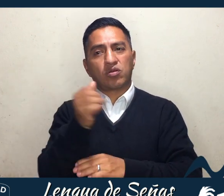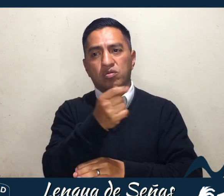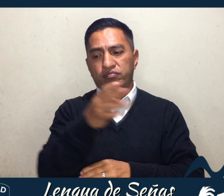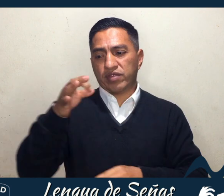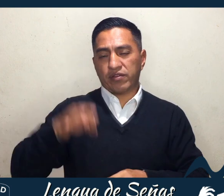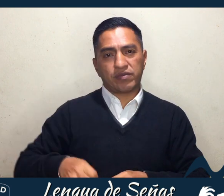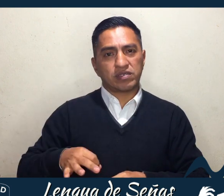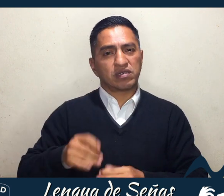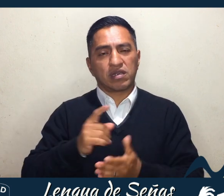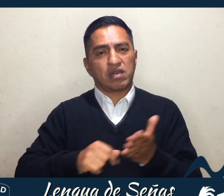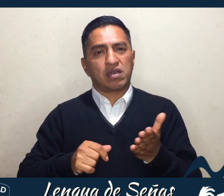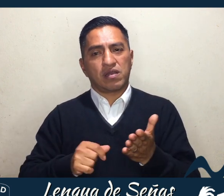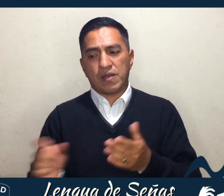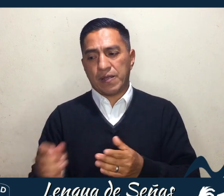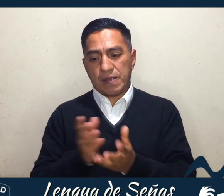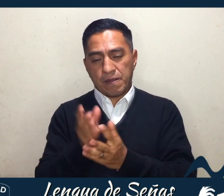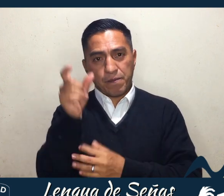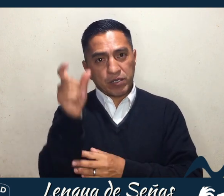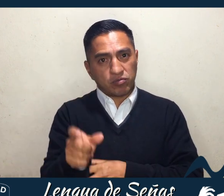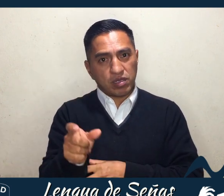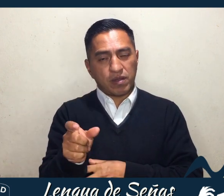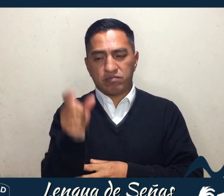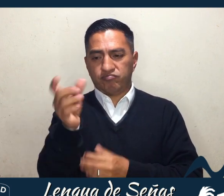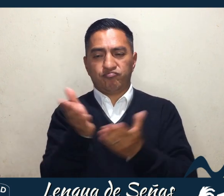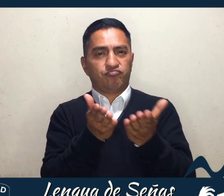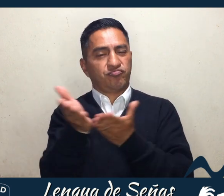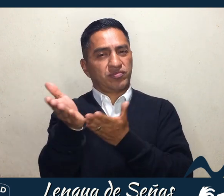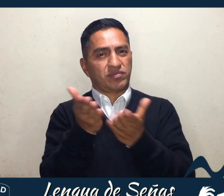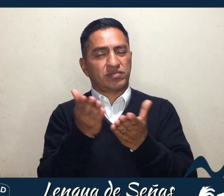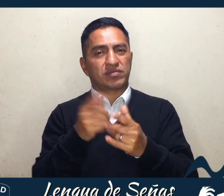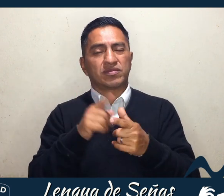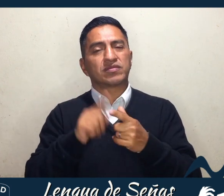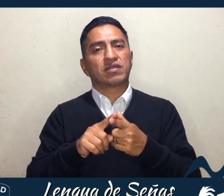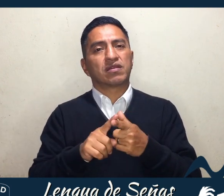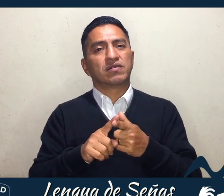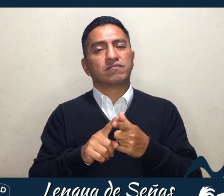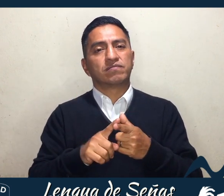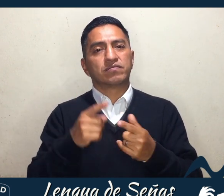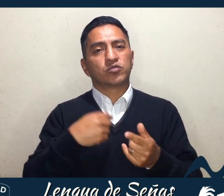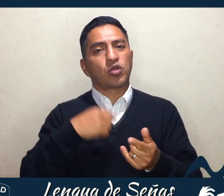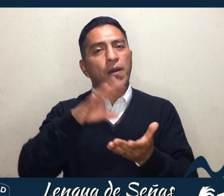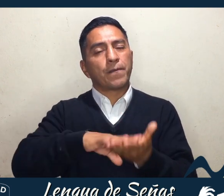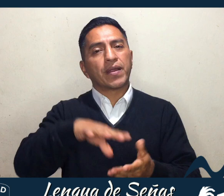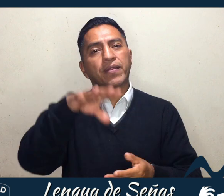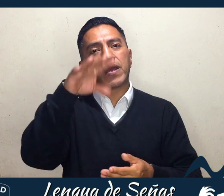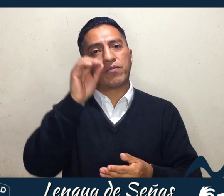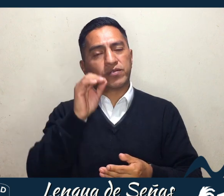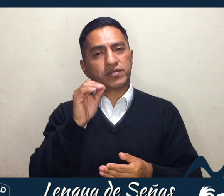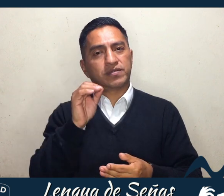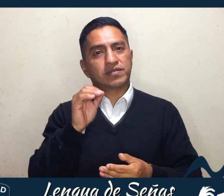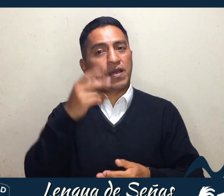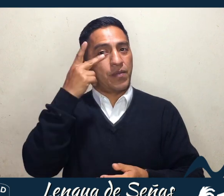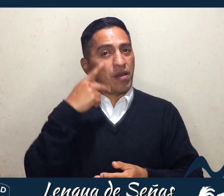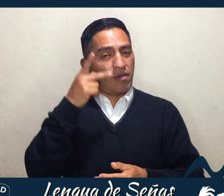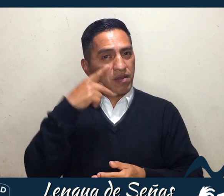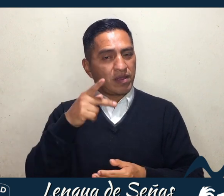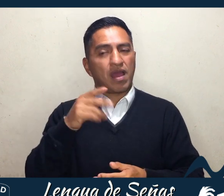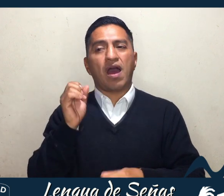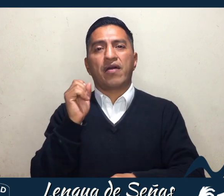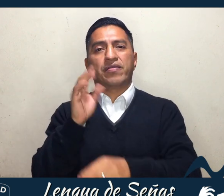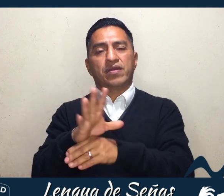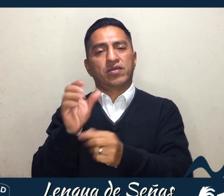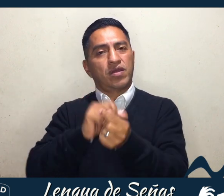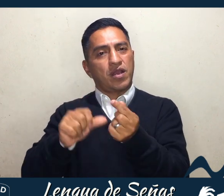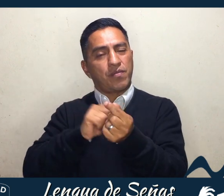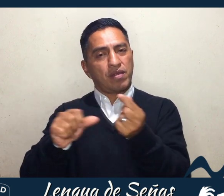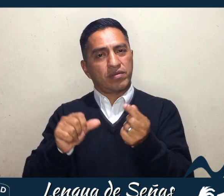espiritualmente un beneficio a través de esa persona que sirve. Y entonces ahí es donde nosotros aprendemos de que Pablo ya les había dicho a los